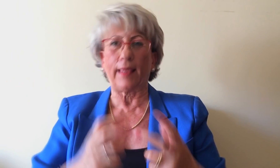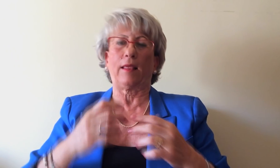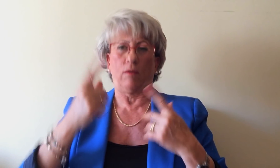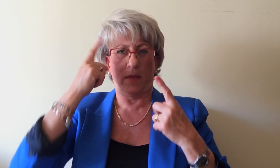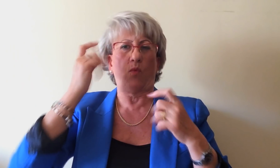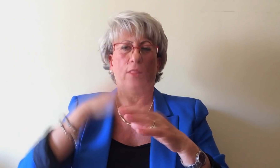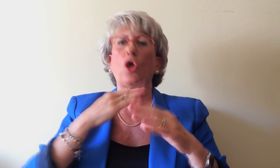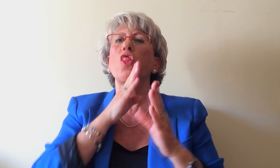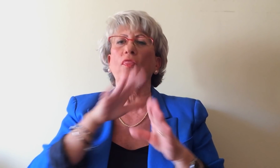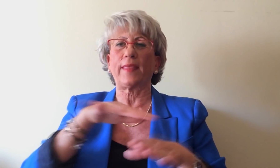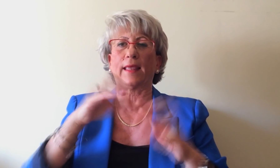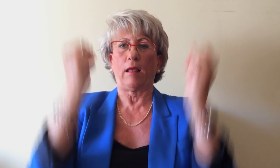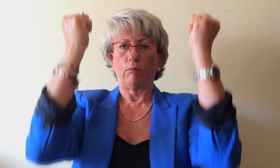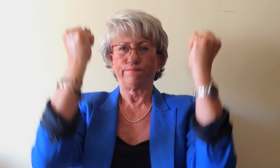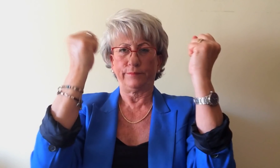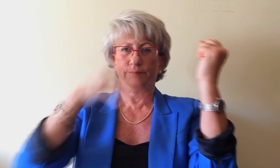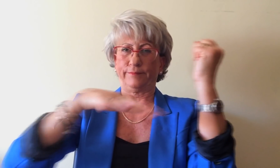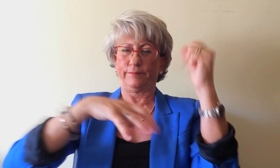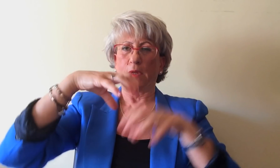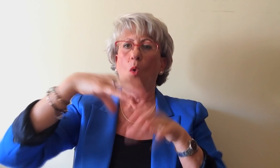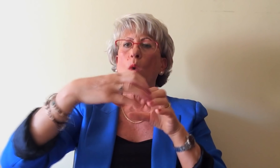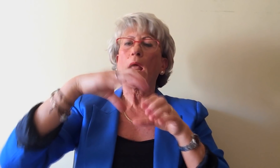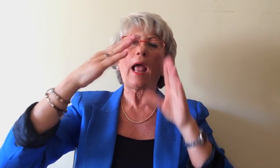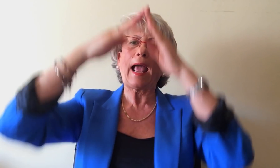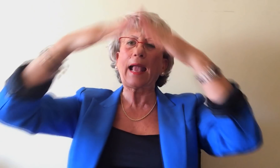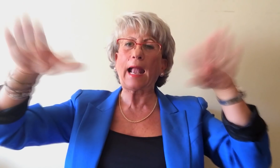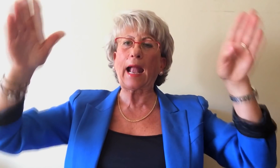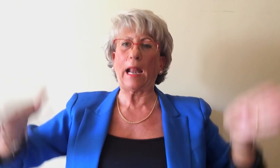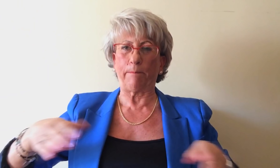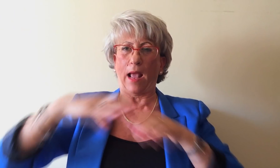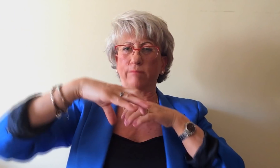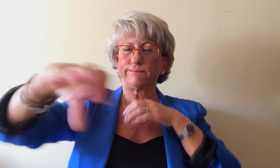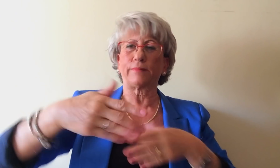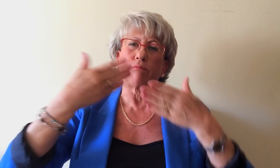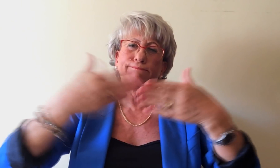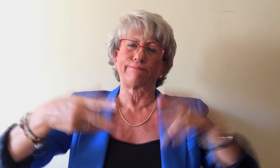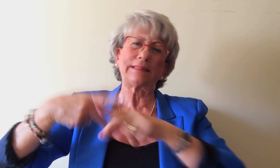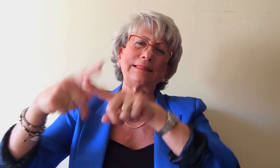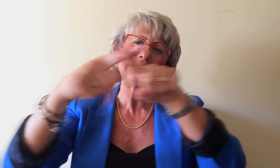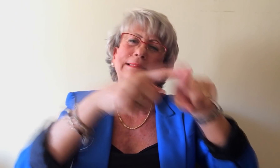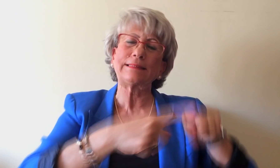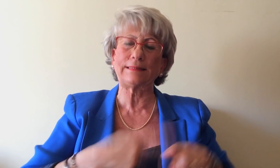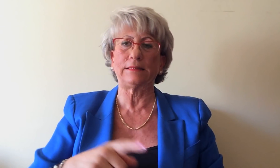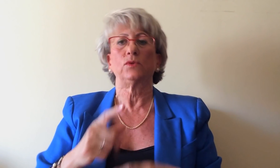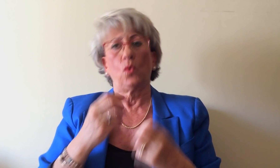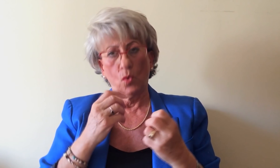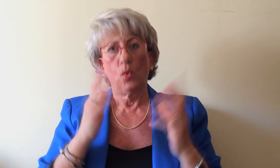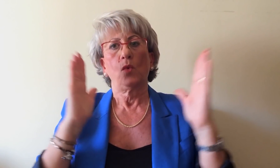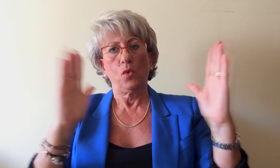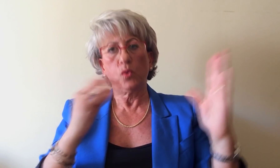a l'alcalde, i me'n recordo molt que va ser a Vila Olímpica amb una carpa que vam organitzar amb tota l'exposició i